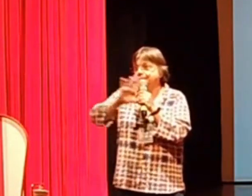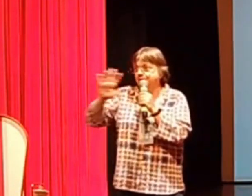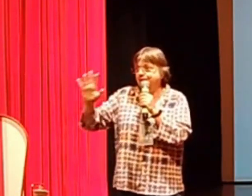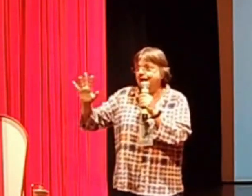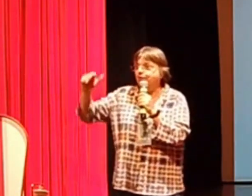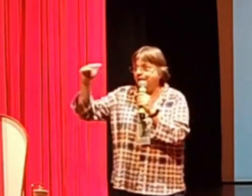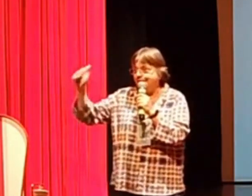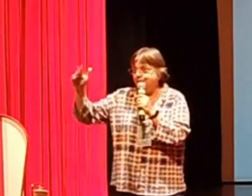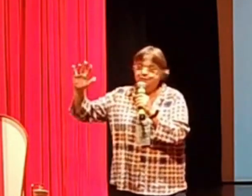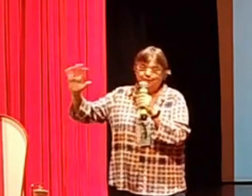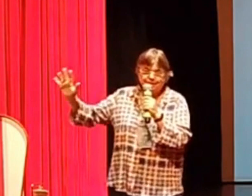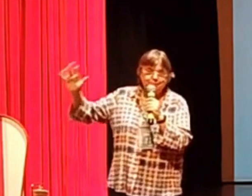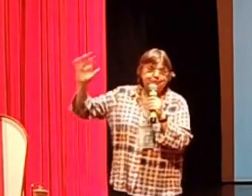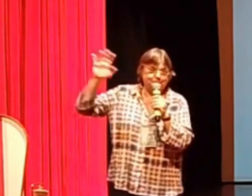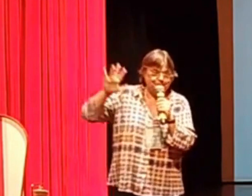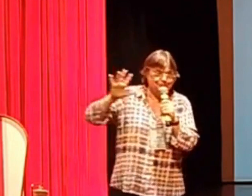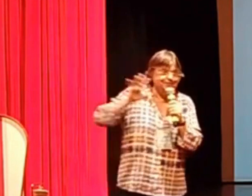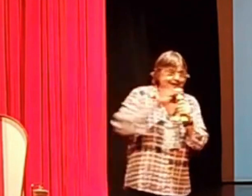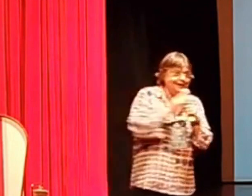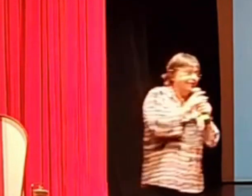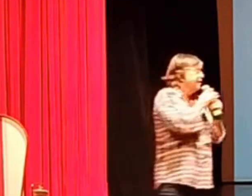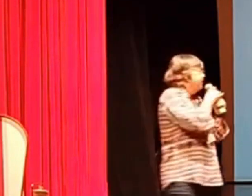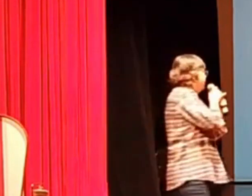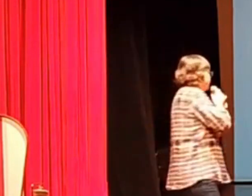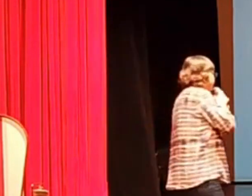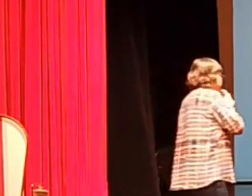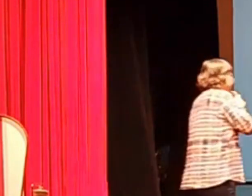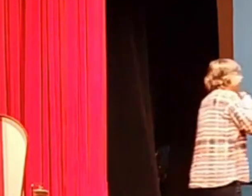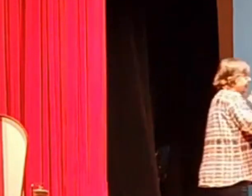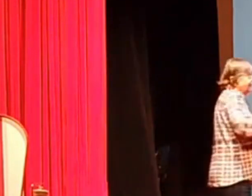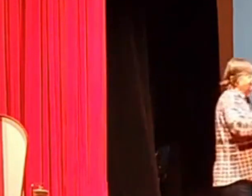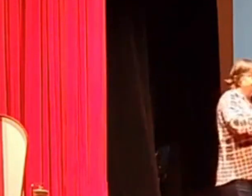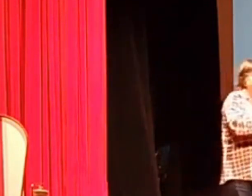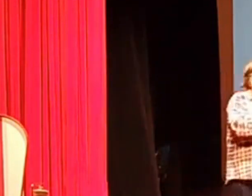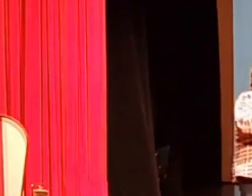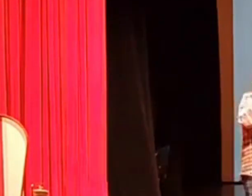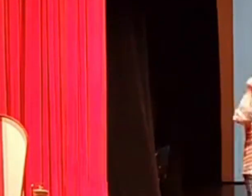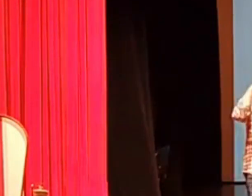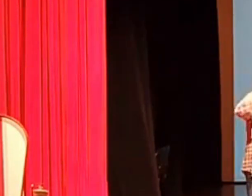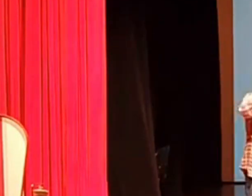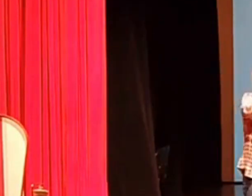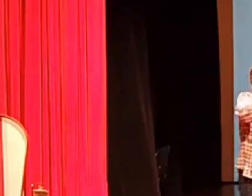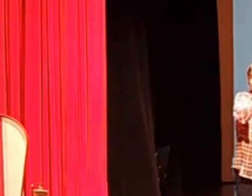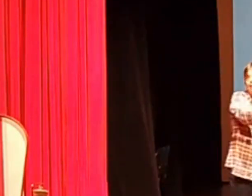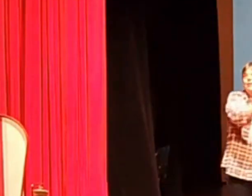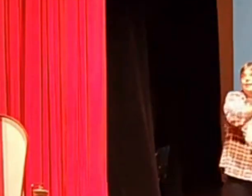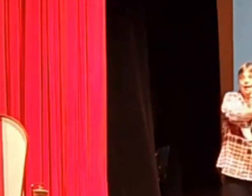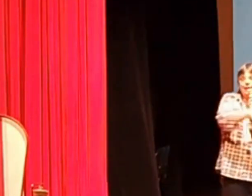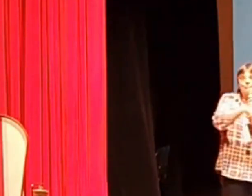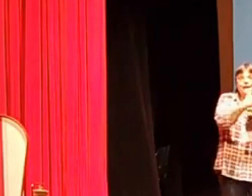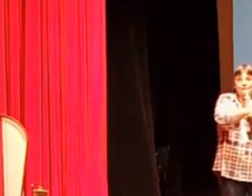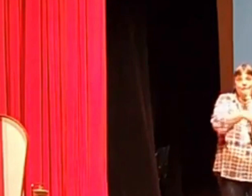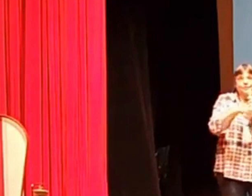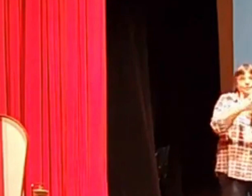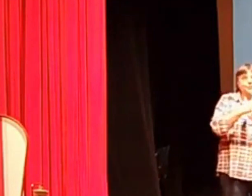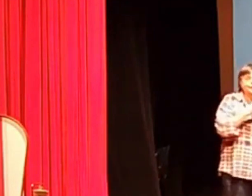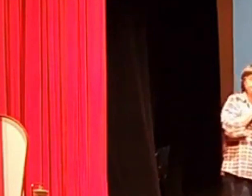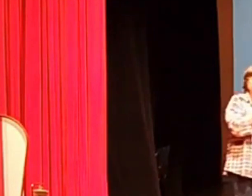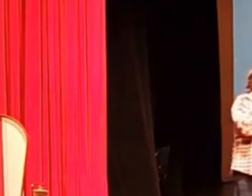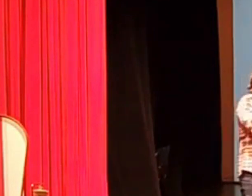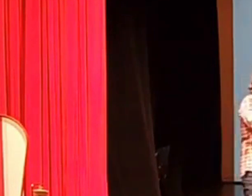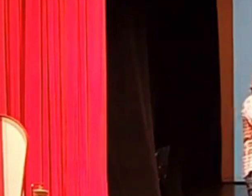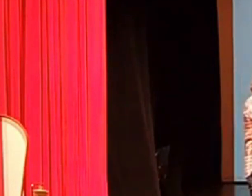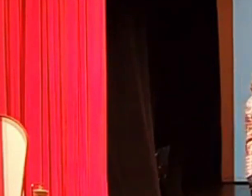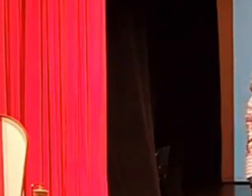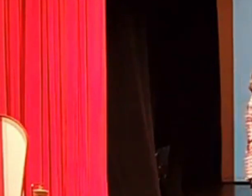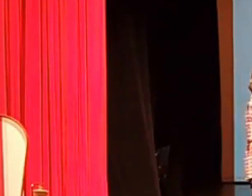né? Sabe-se lá quais fisioterapias, mas fizeram, né? Aliás, a gente sabe, porque aí é um detalhamento dos